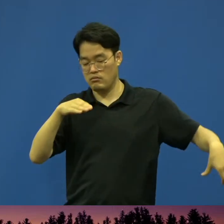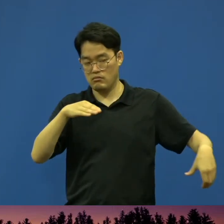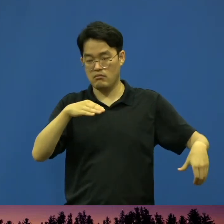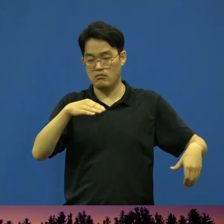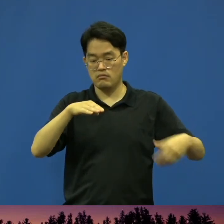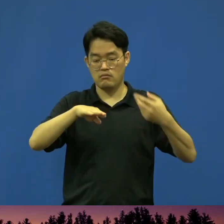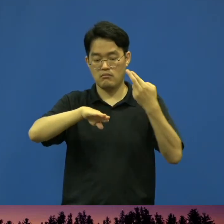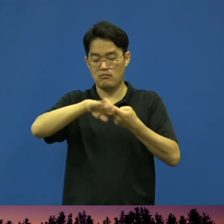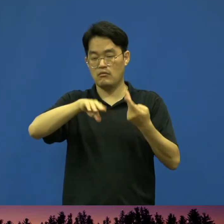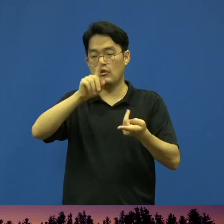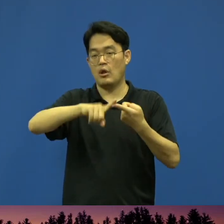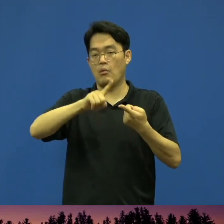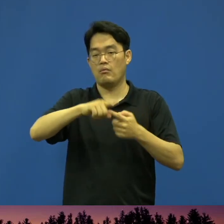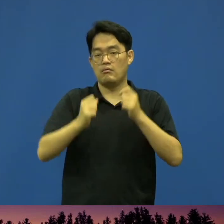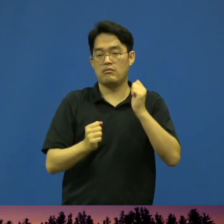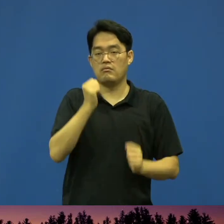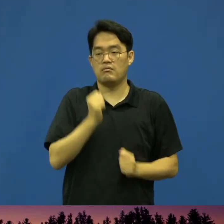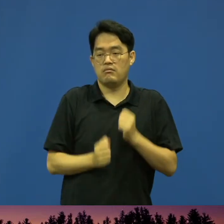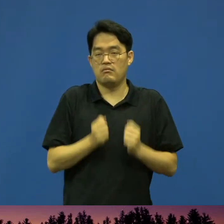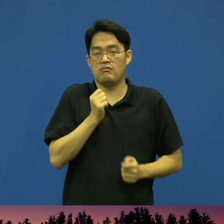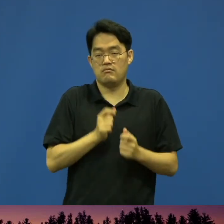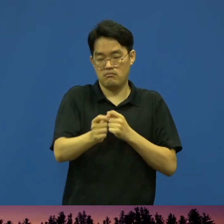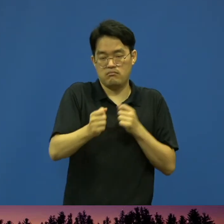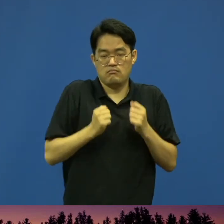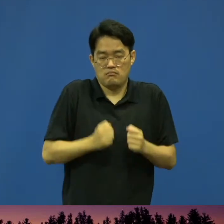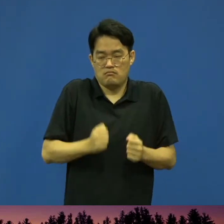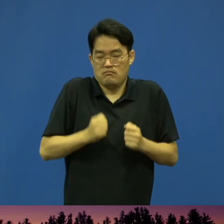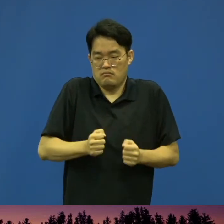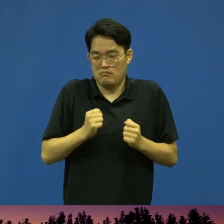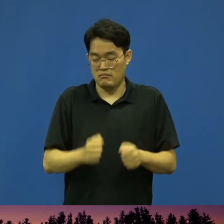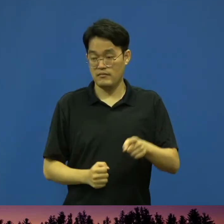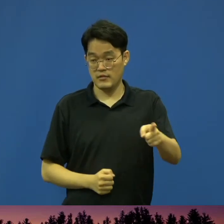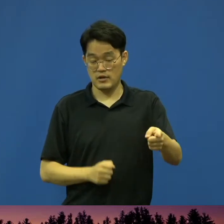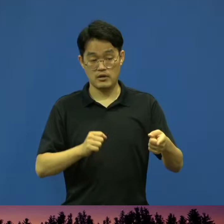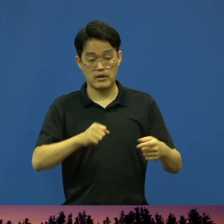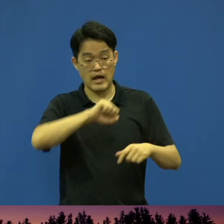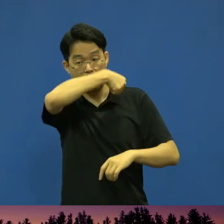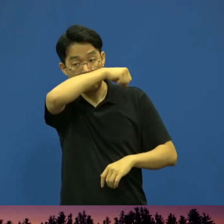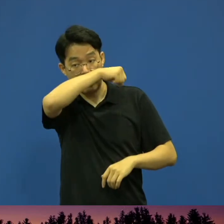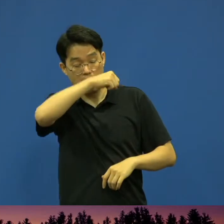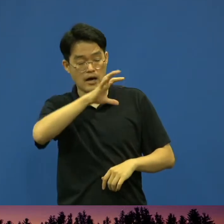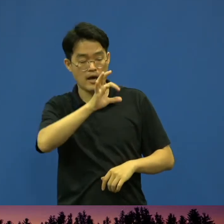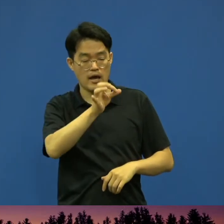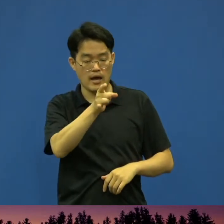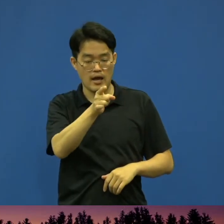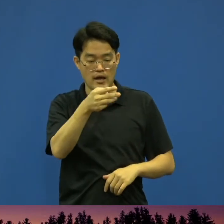그때 당시 이 에티오피아 선수 국가대표 선수들을 후원하기로 한 회사가 있었어요.